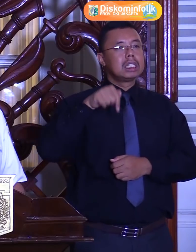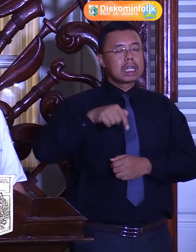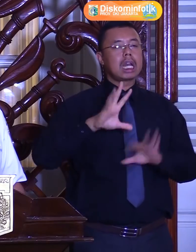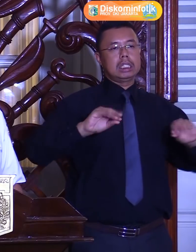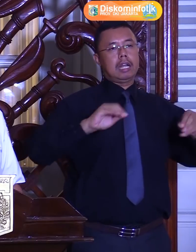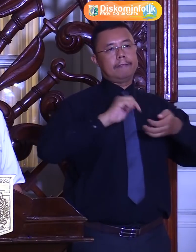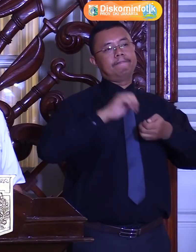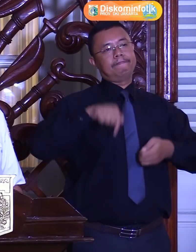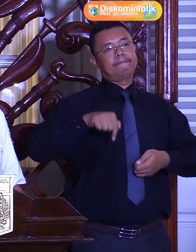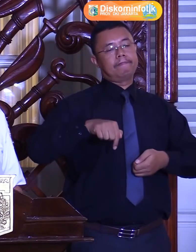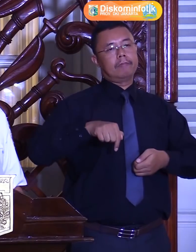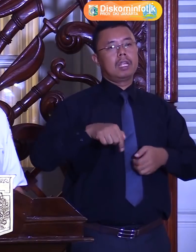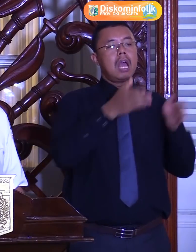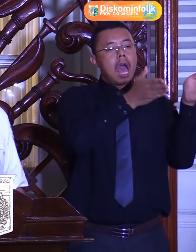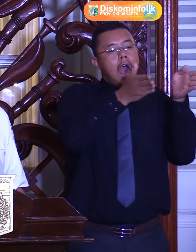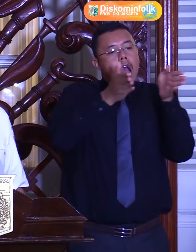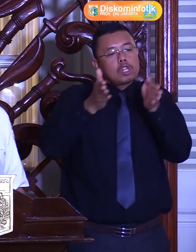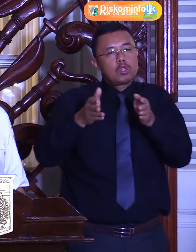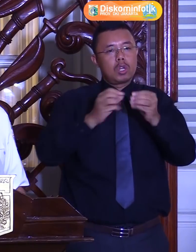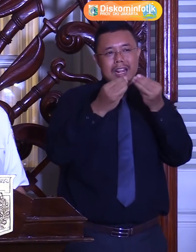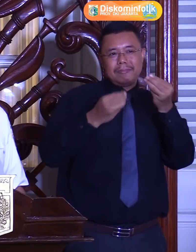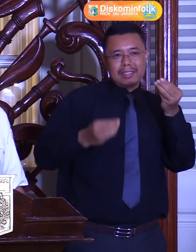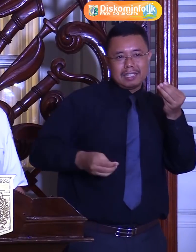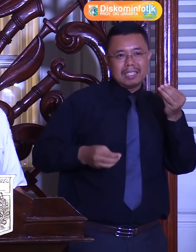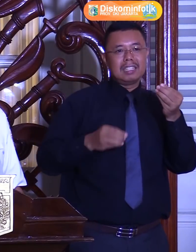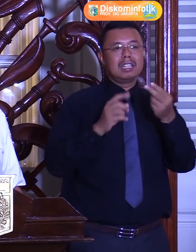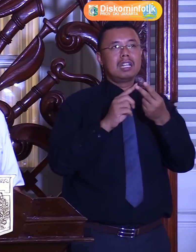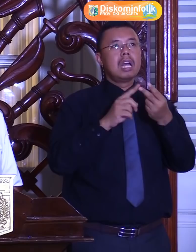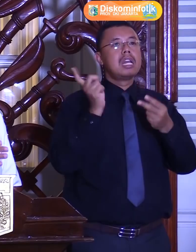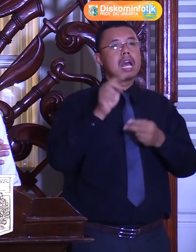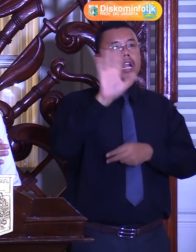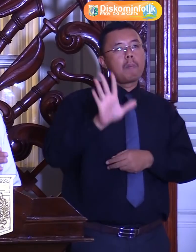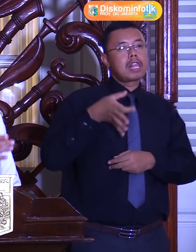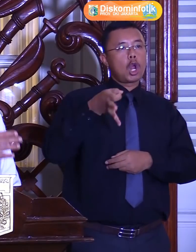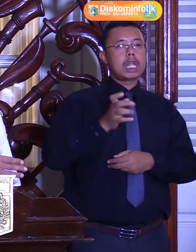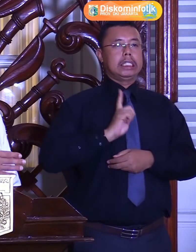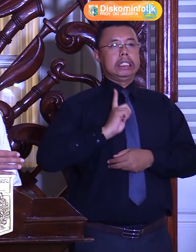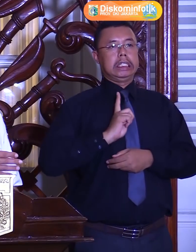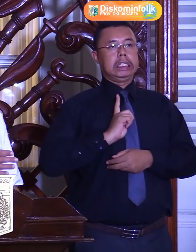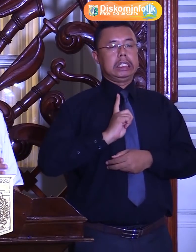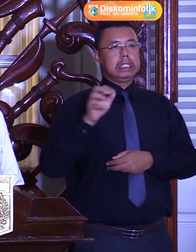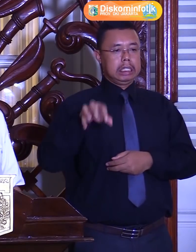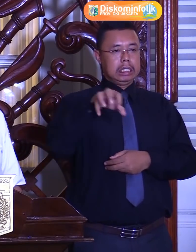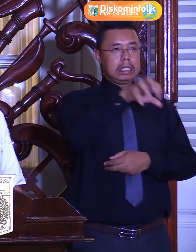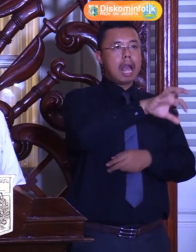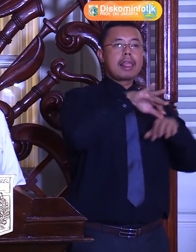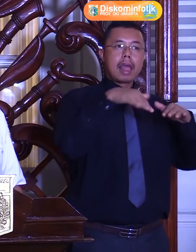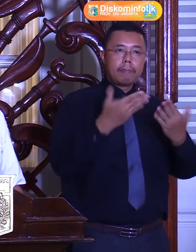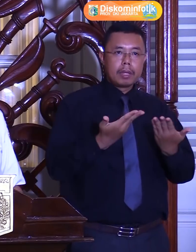kerjakan. Jadi pengaturan administrasinya tiap kabupaten kota sendiri-sendiri, tiap provinsi,